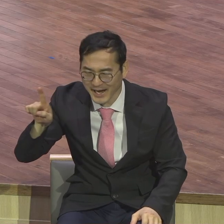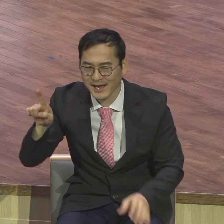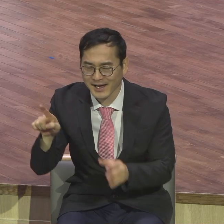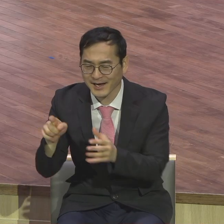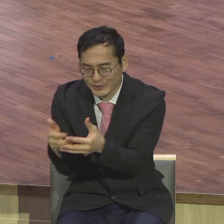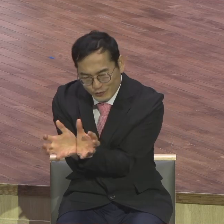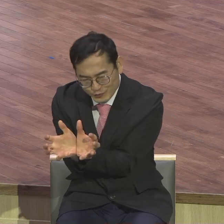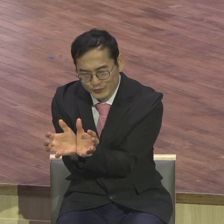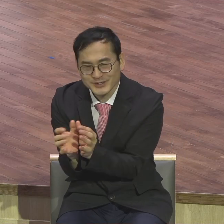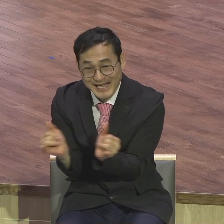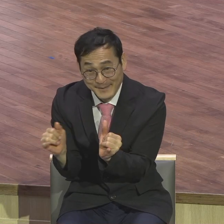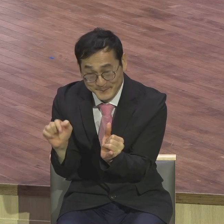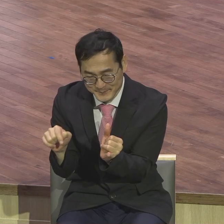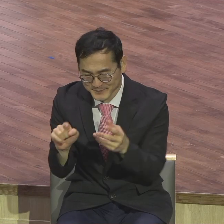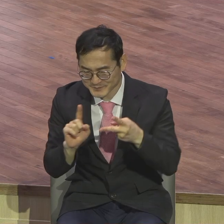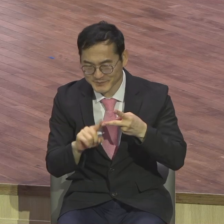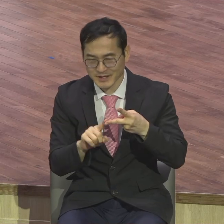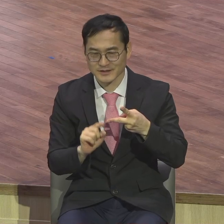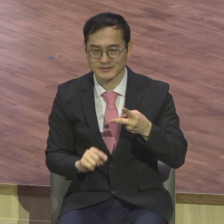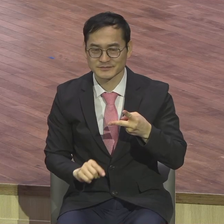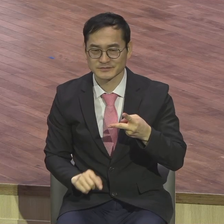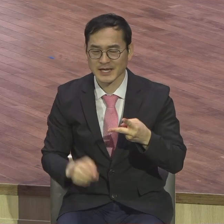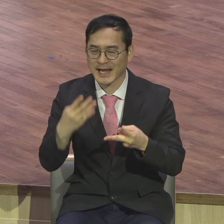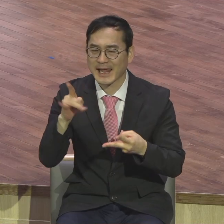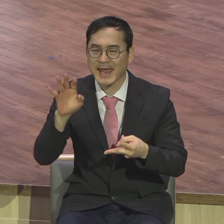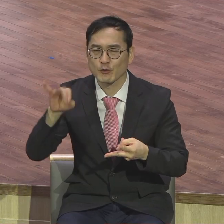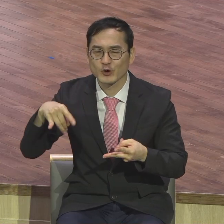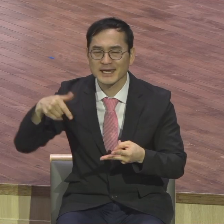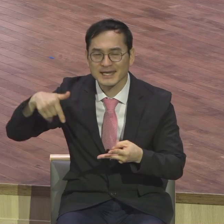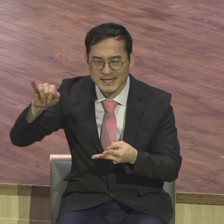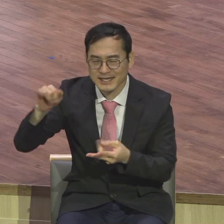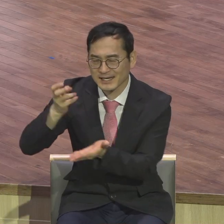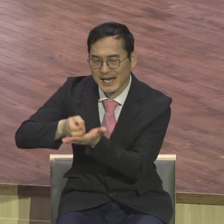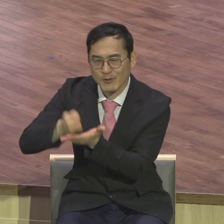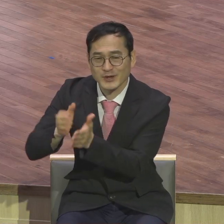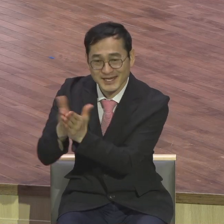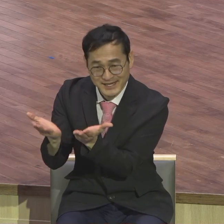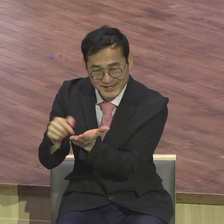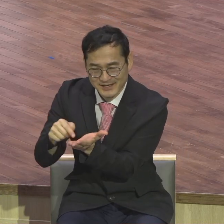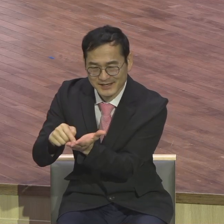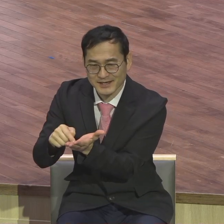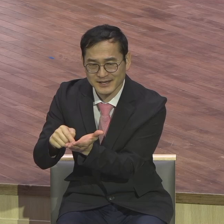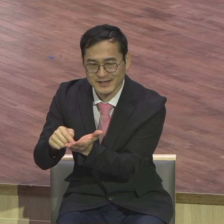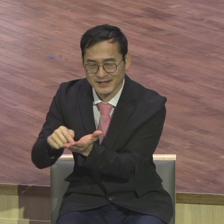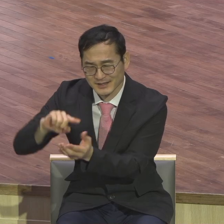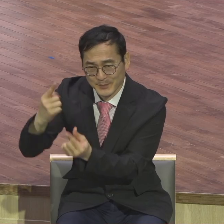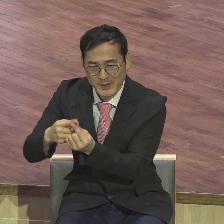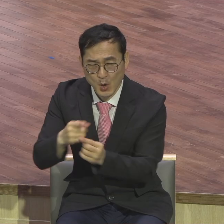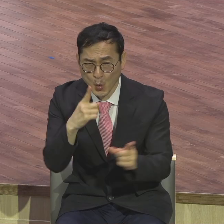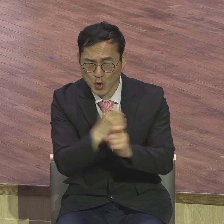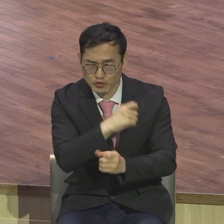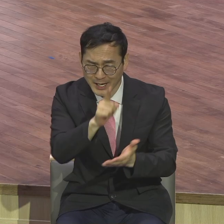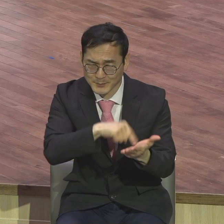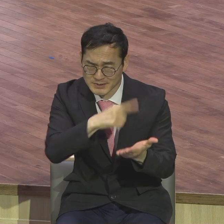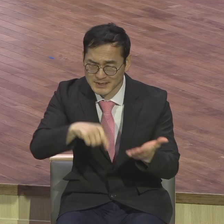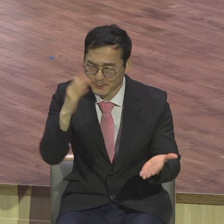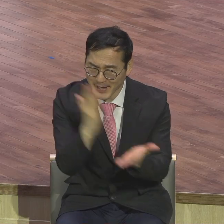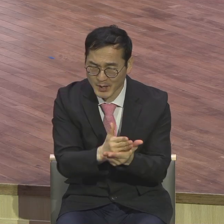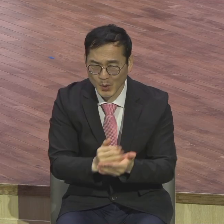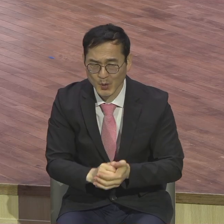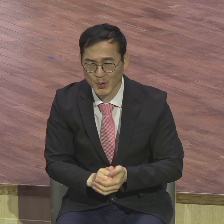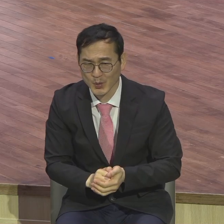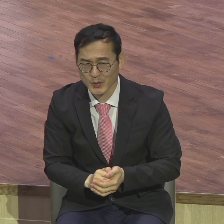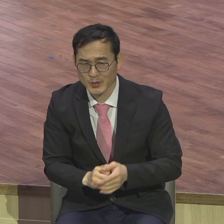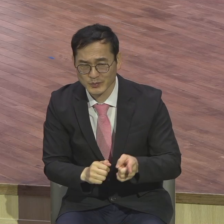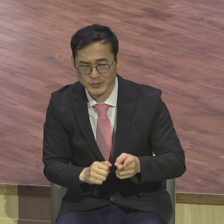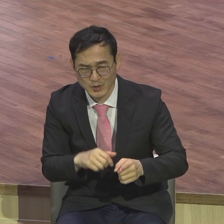18절 말씀을 최고의 개명으로 꼽았습니다. 원수를 갚지 말고 동포를 원망하지 말며 내